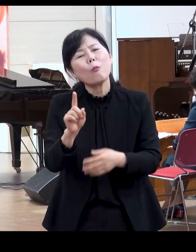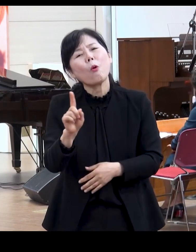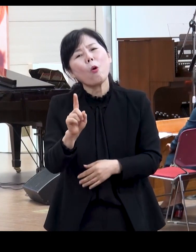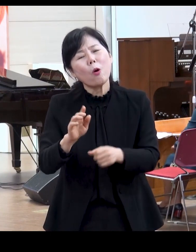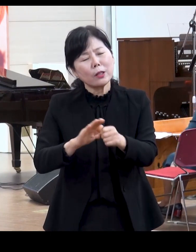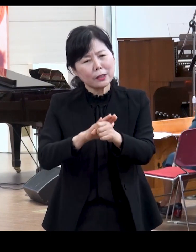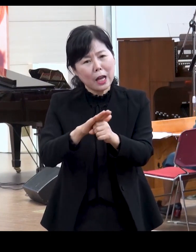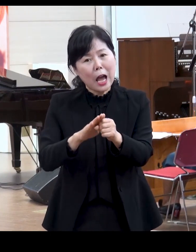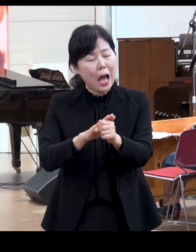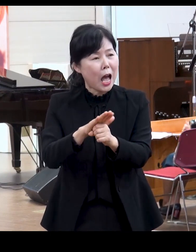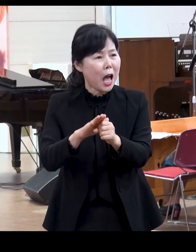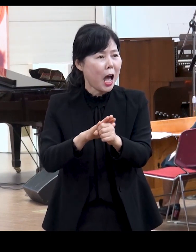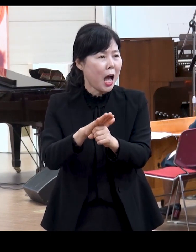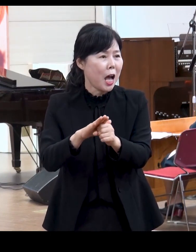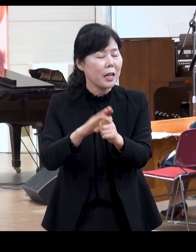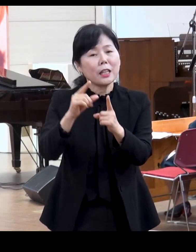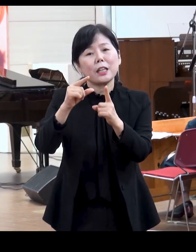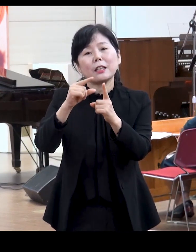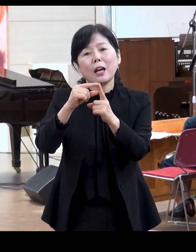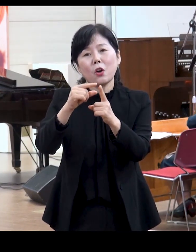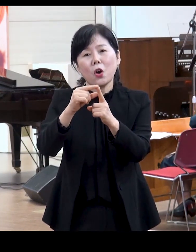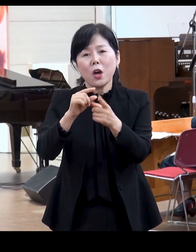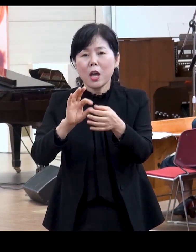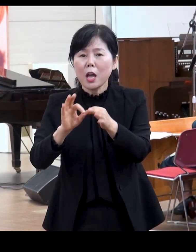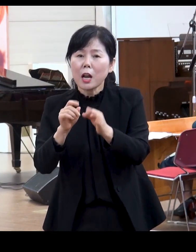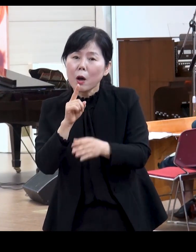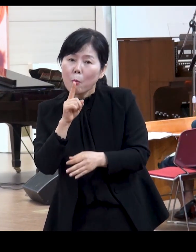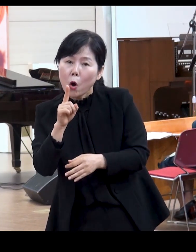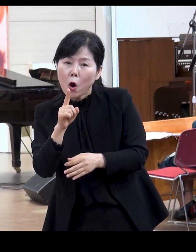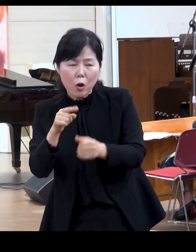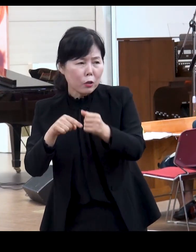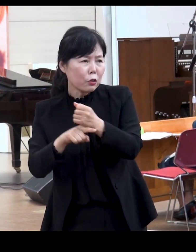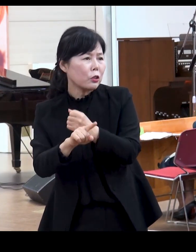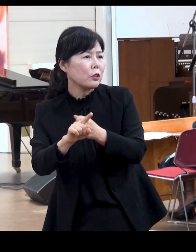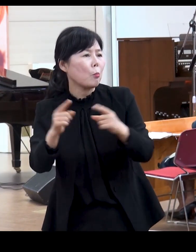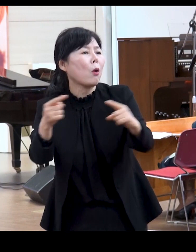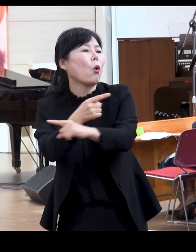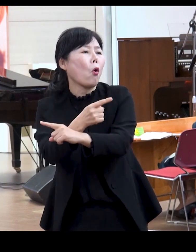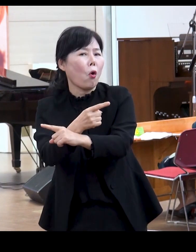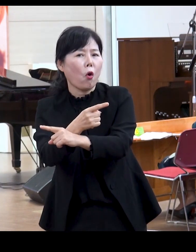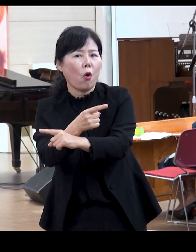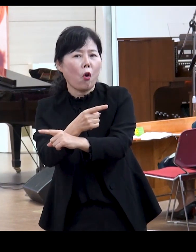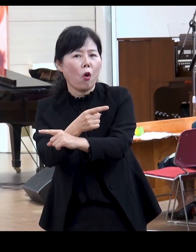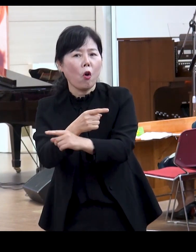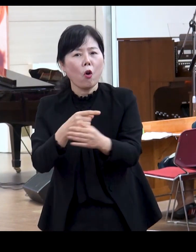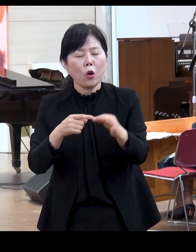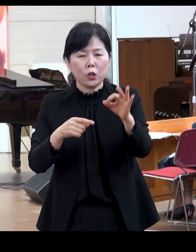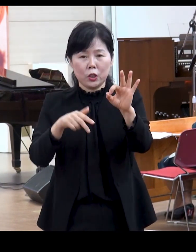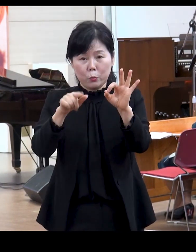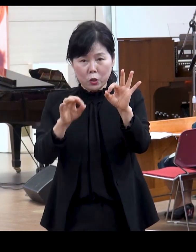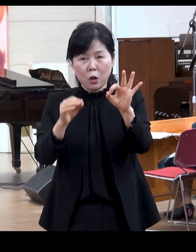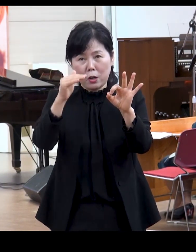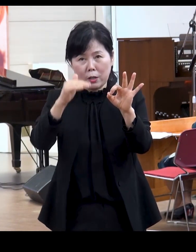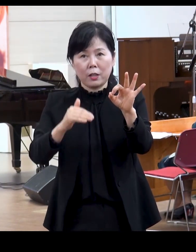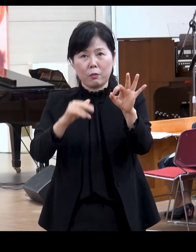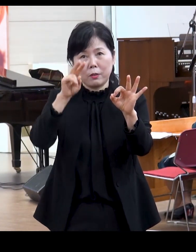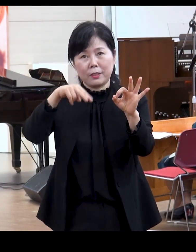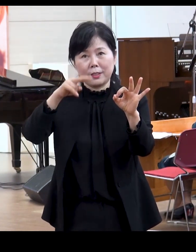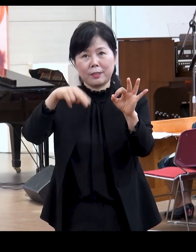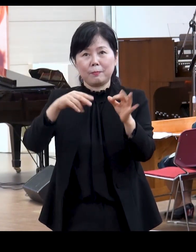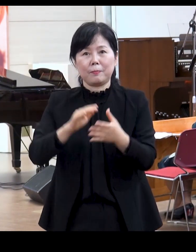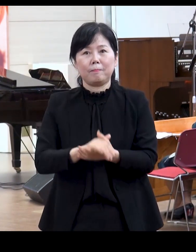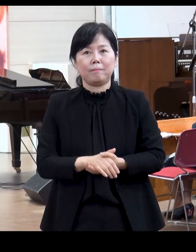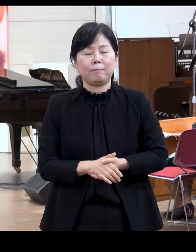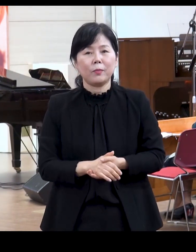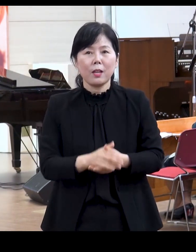이 사랑이라는 단어에 대한 헬라어가 바뀌기 시작해요. 달라집니다. 우리 10절 말씀을 함께 읽겠습니다. 10절